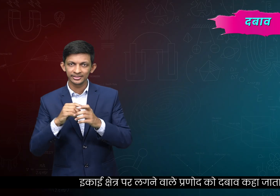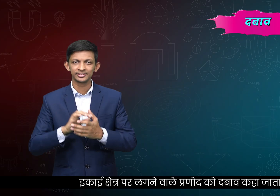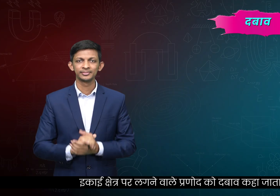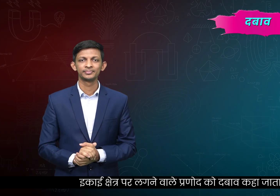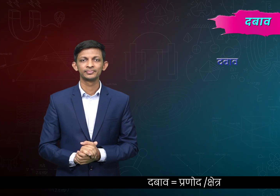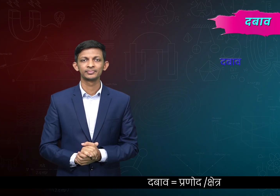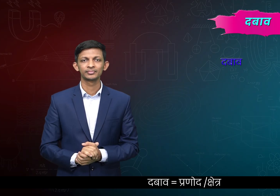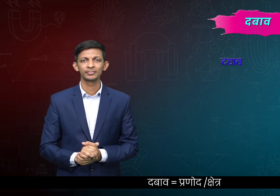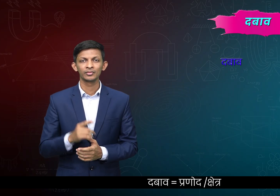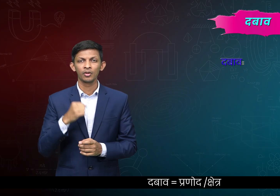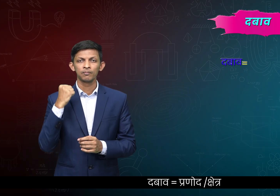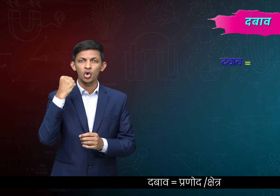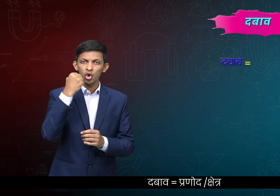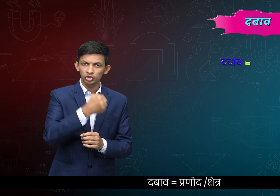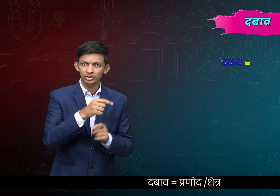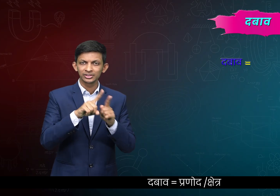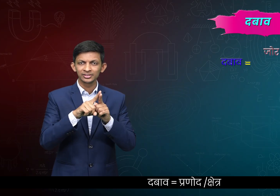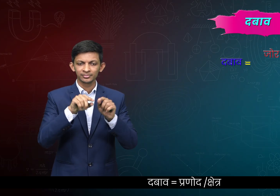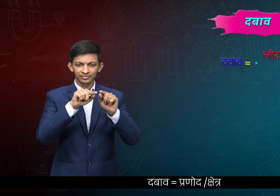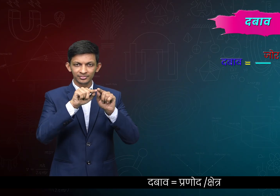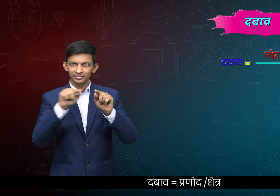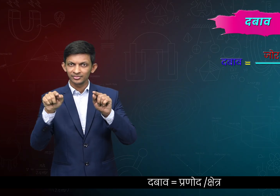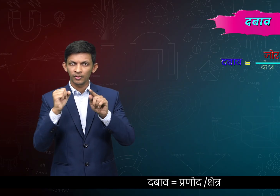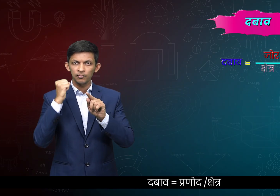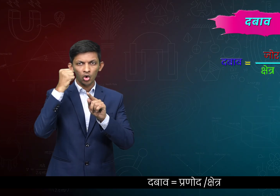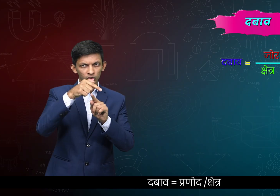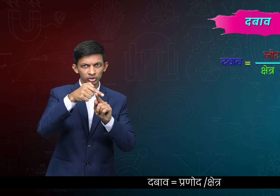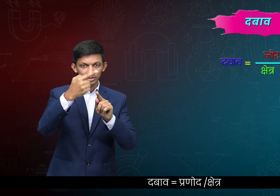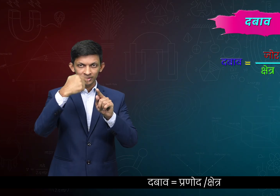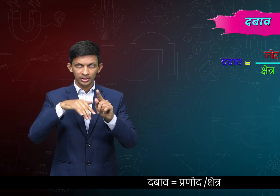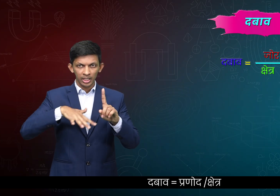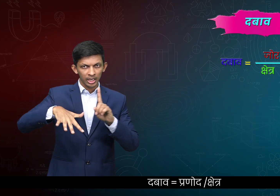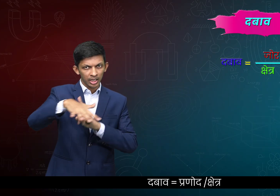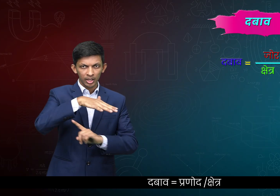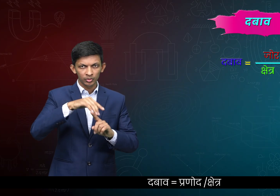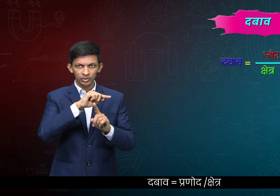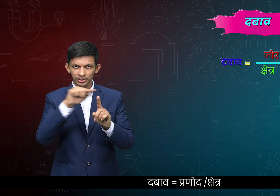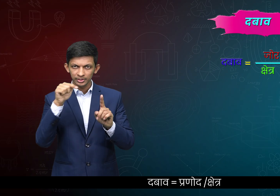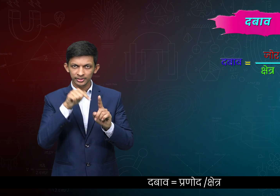है। दबाव = प्रणोद / क्षेत्र।